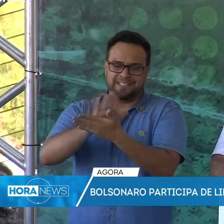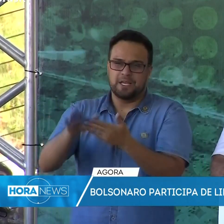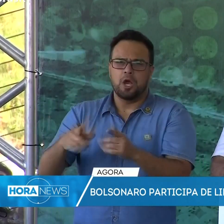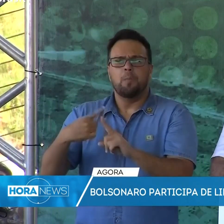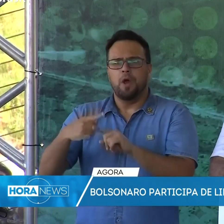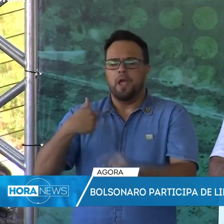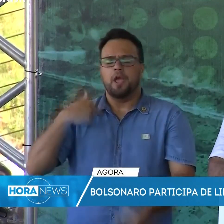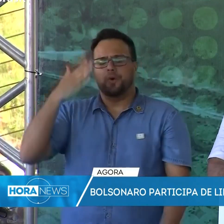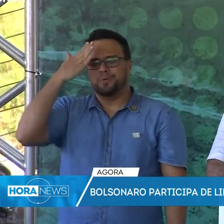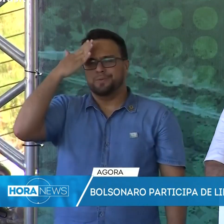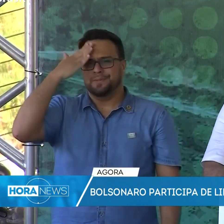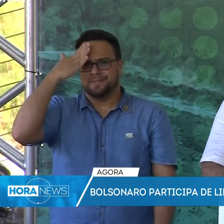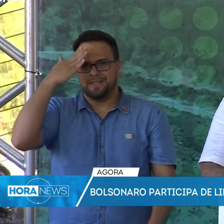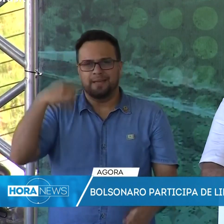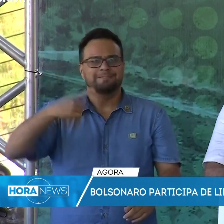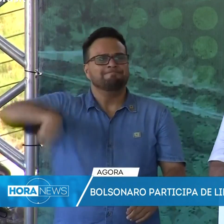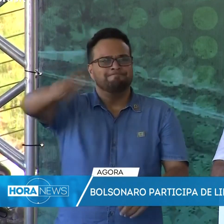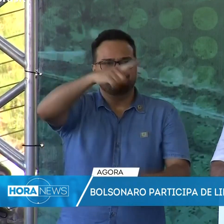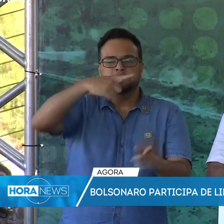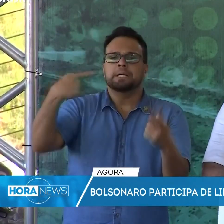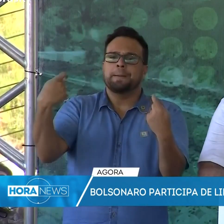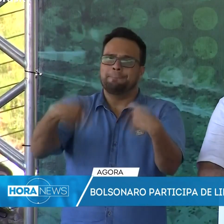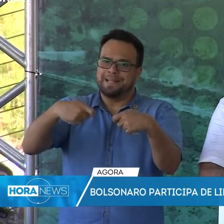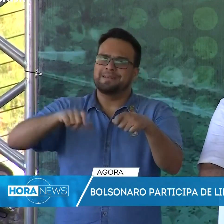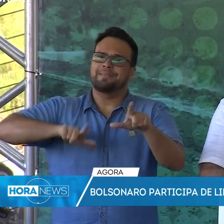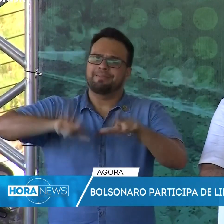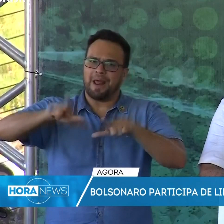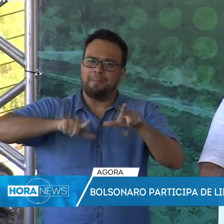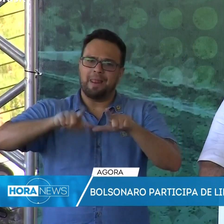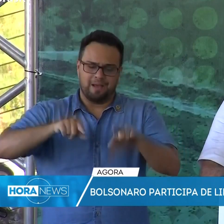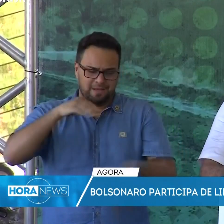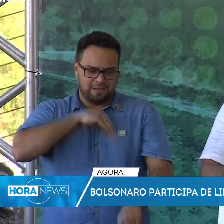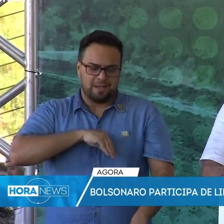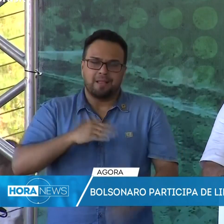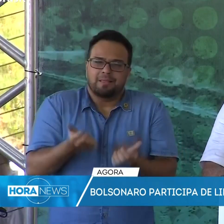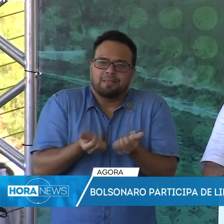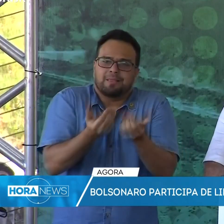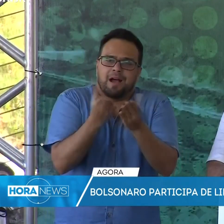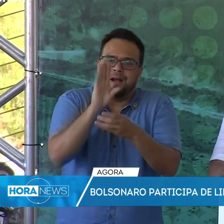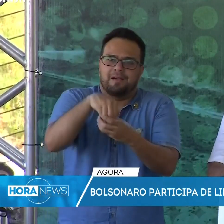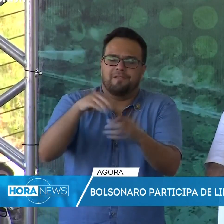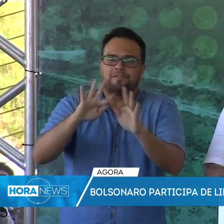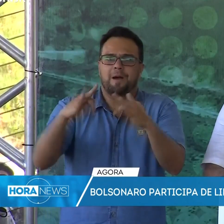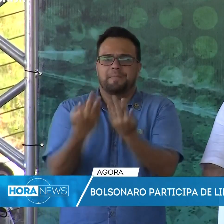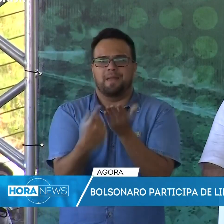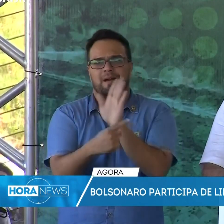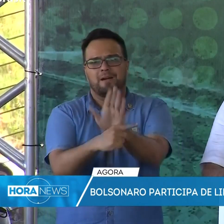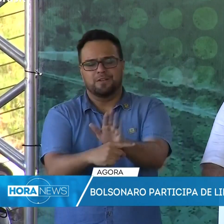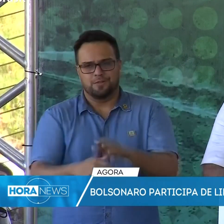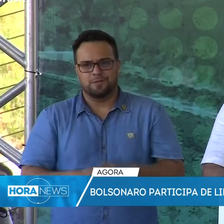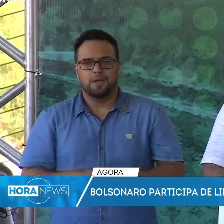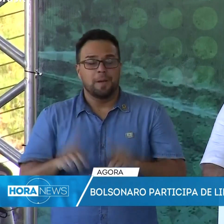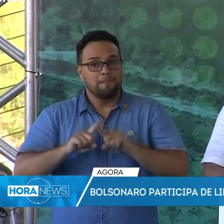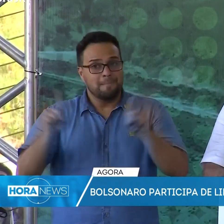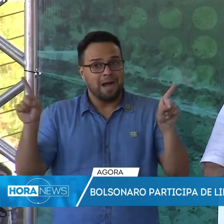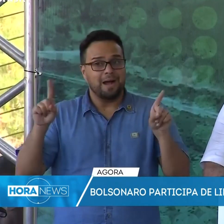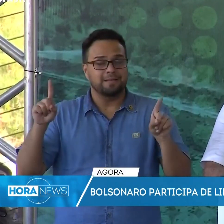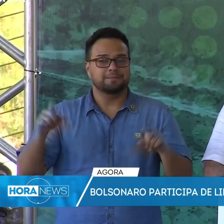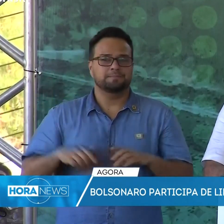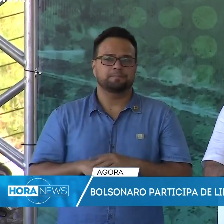Porque sei da necessidade de vocês para levar o sustento para dentro de casa. Mais